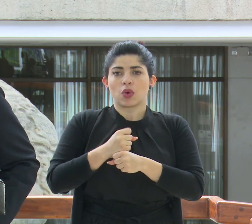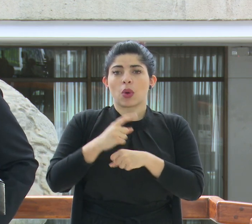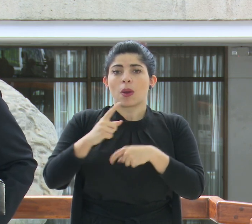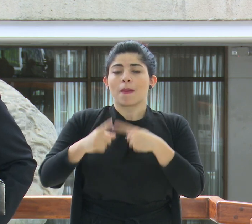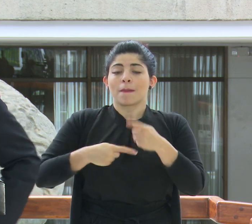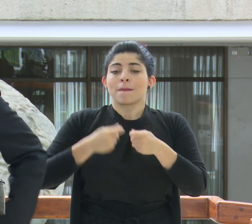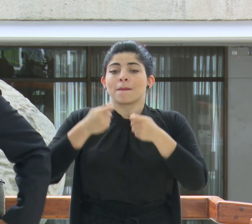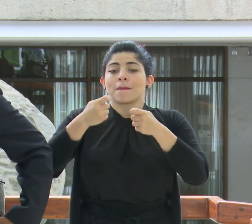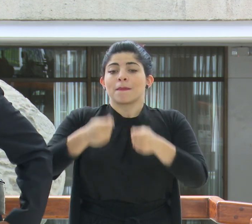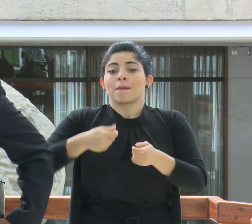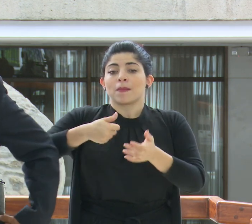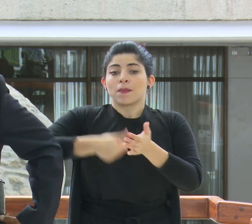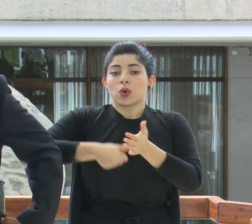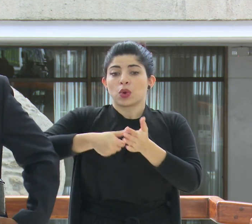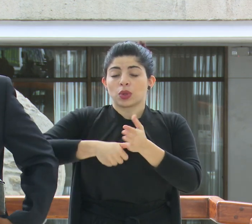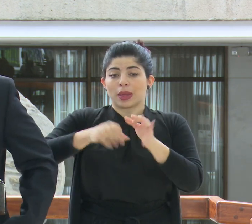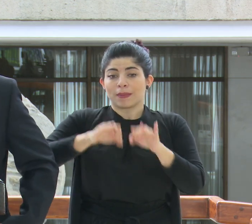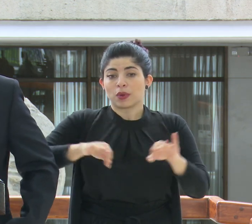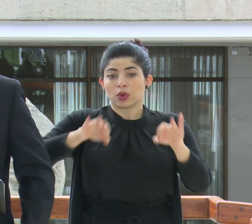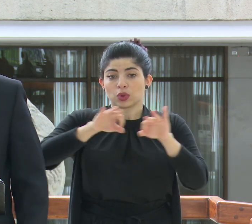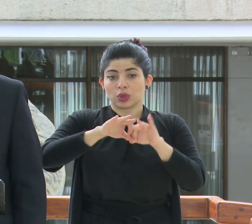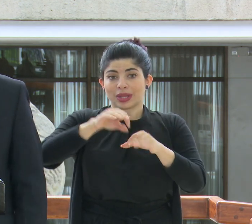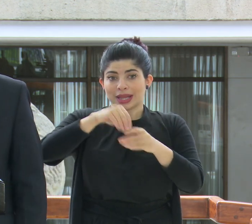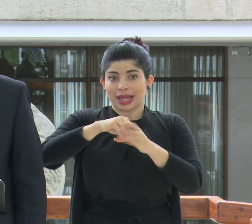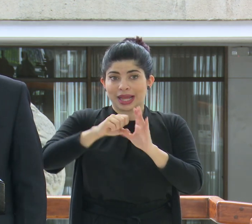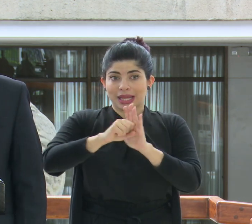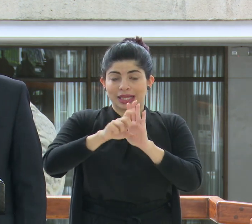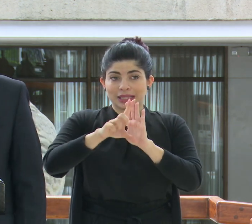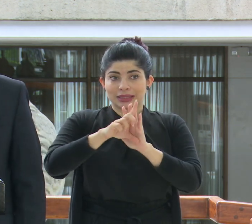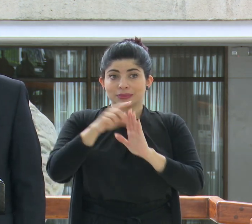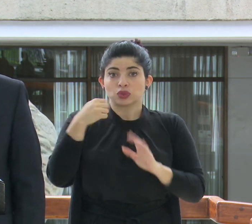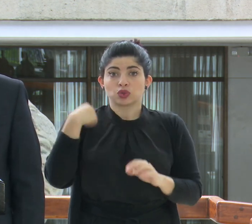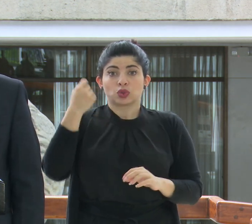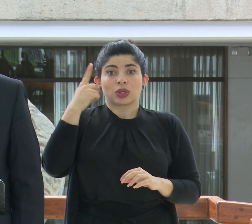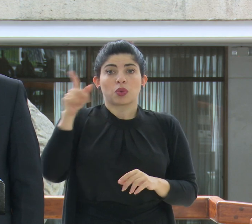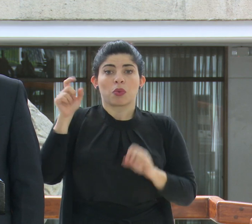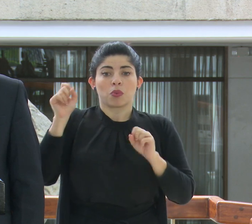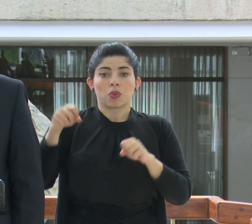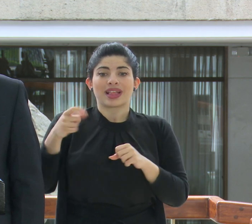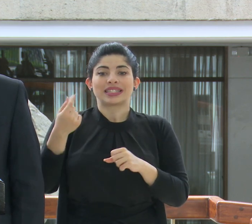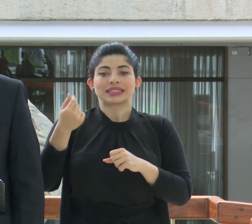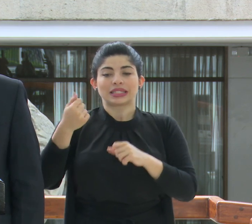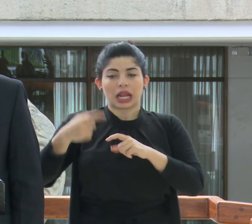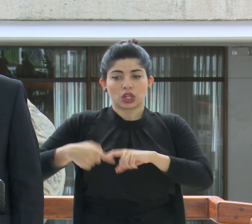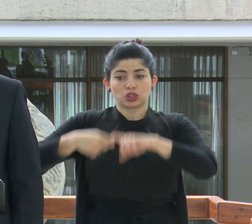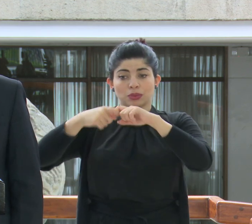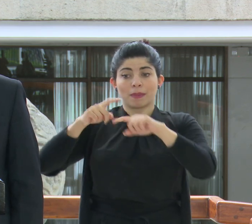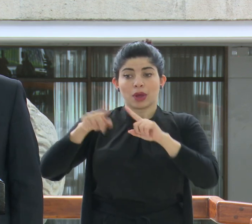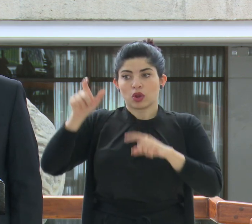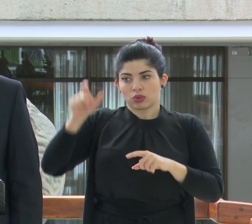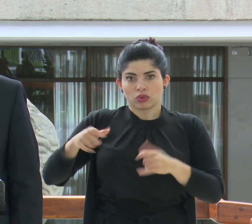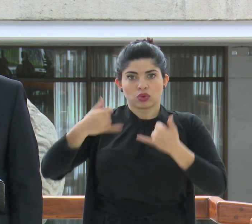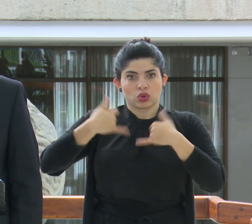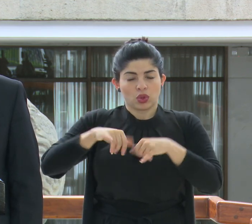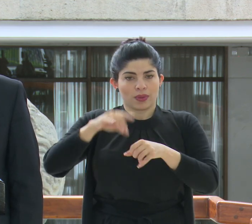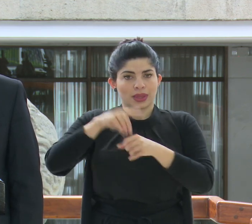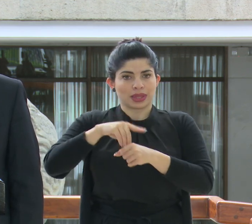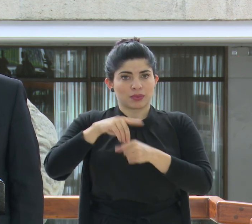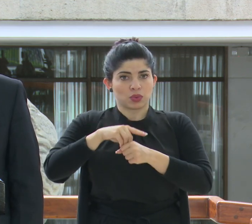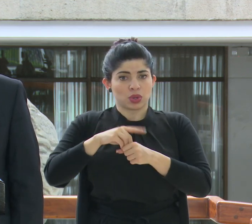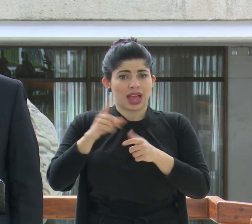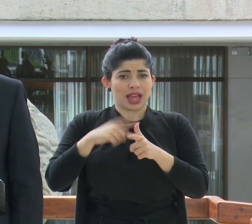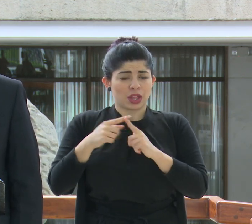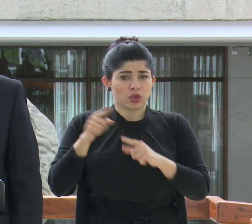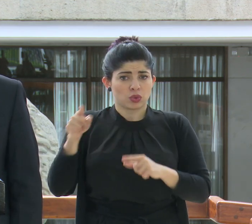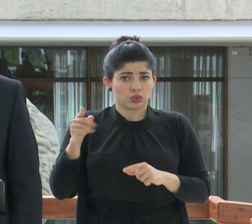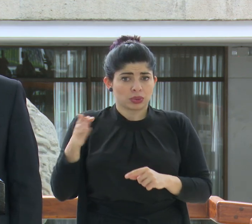a votaciones importantes cuando correspondan en Congreso, porque entiendo que usted puede como suspender el salario y todo eso, pero usted sigue siendo diputado. Sí, entonces, sí. Si se va a